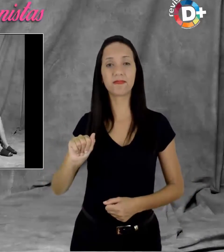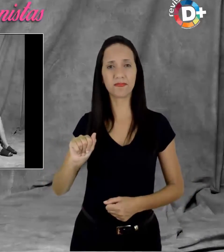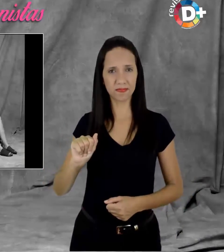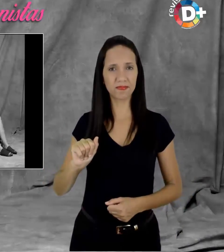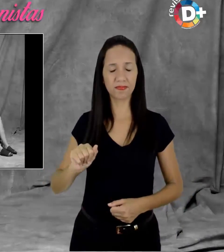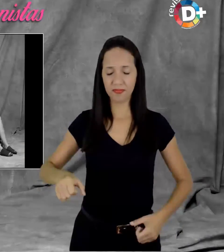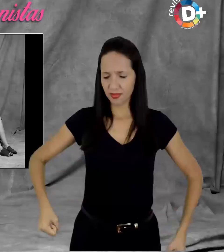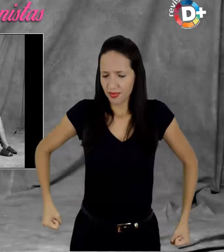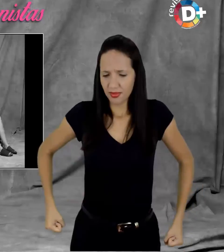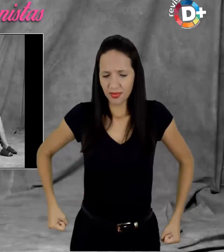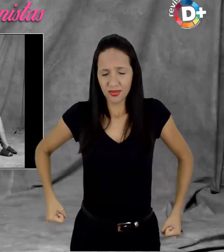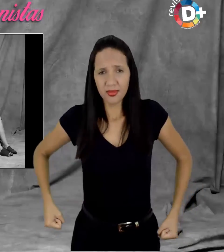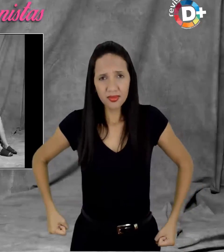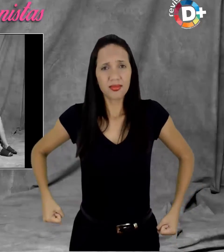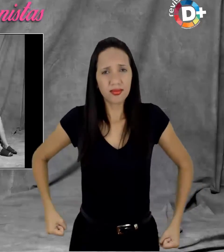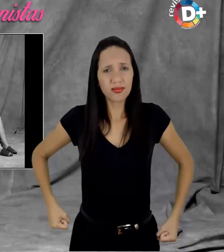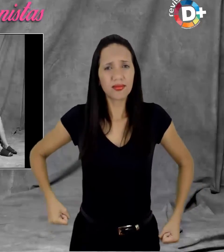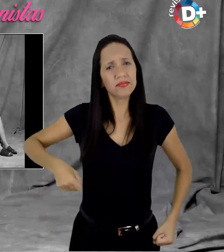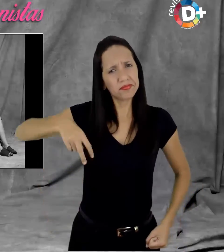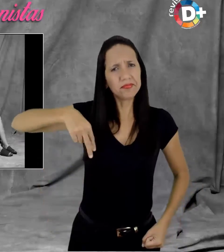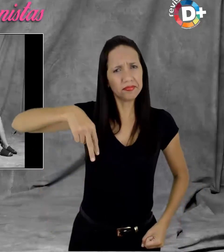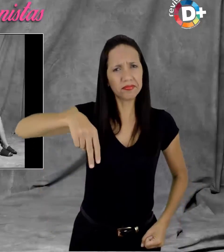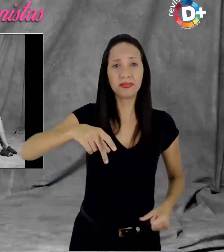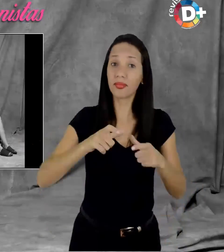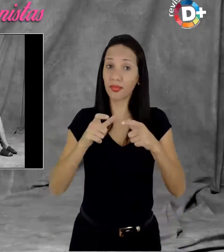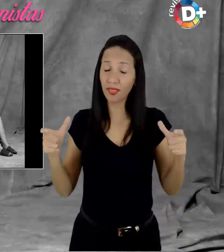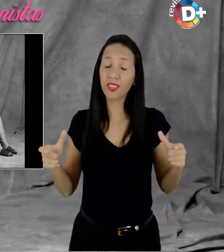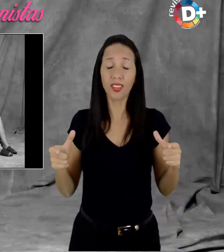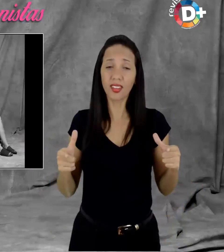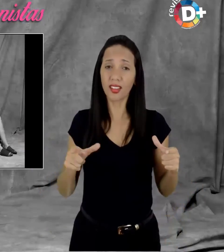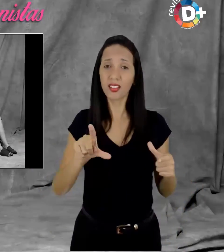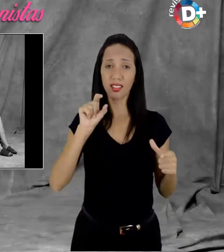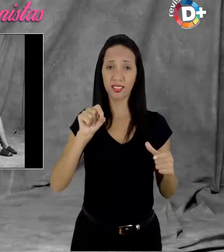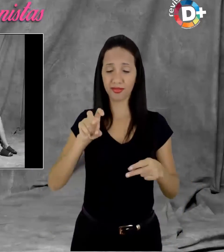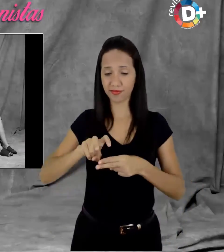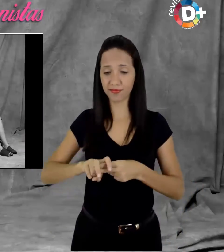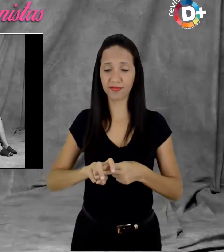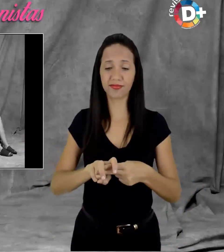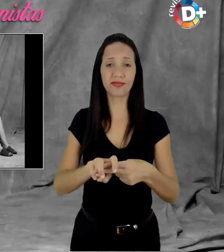Mila anda com 2 muletas, mas na maioria das vezes de cadeira de